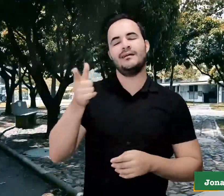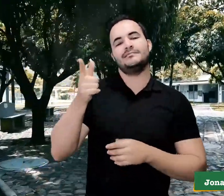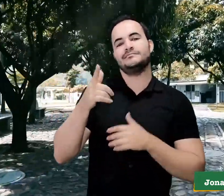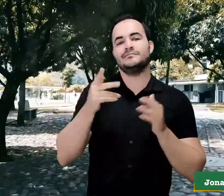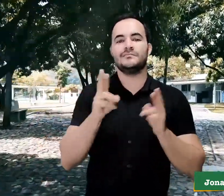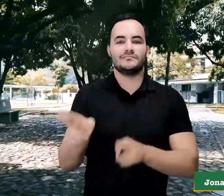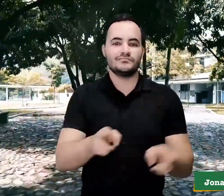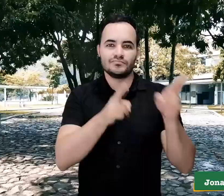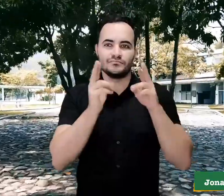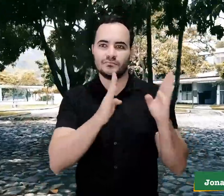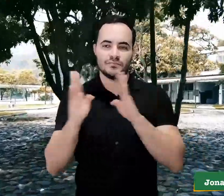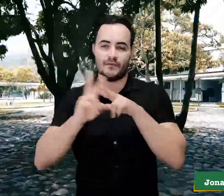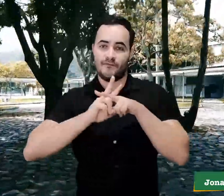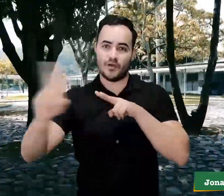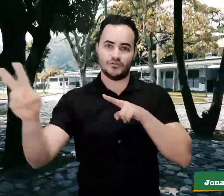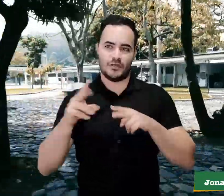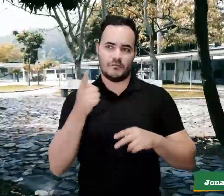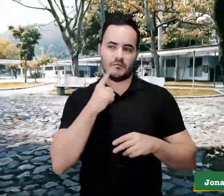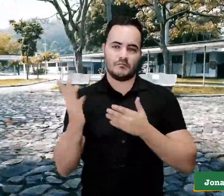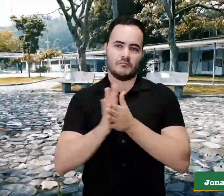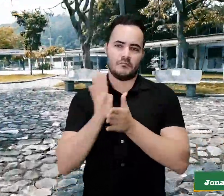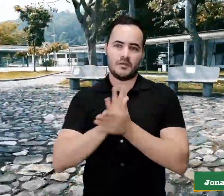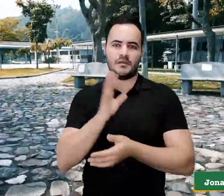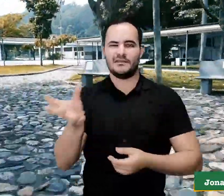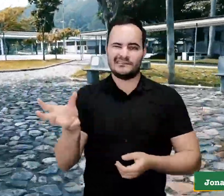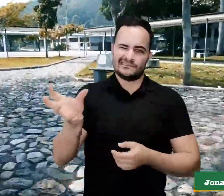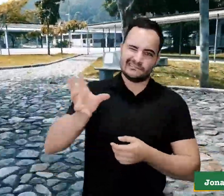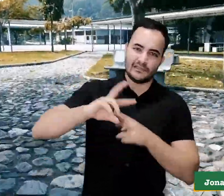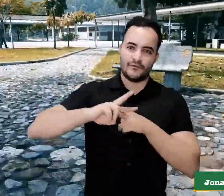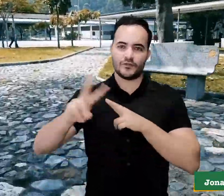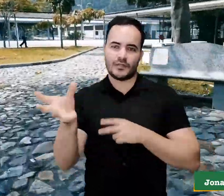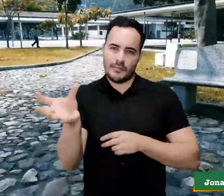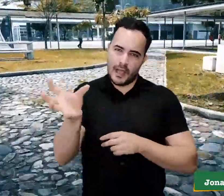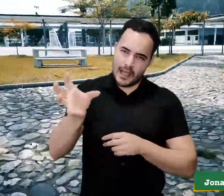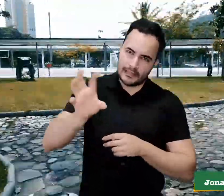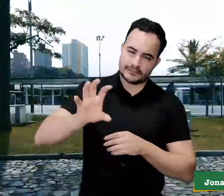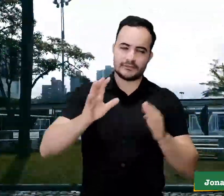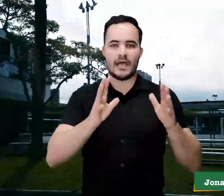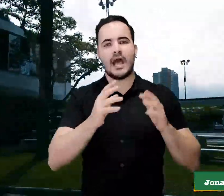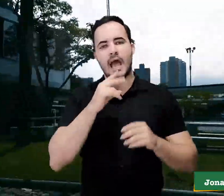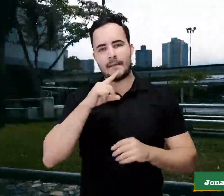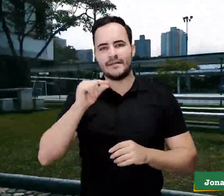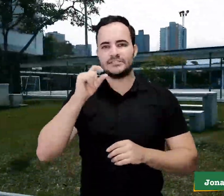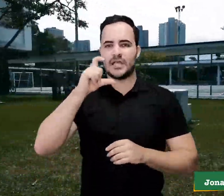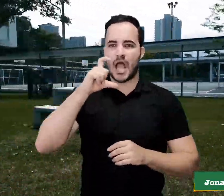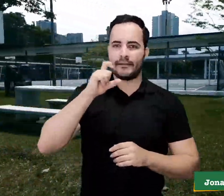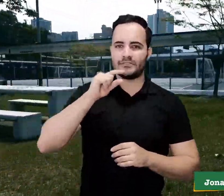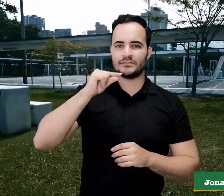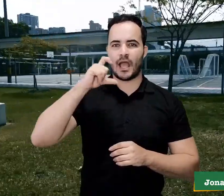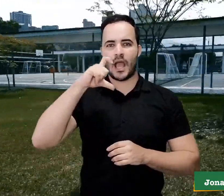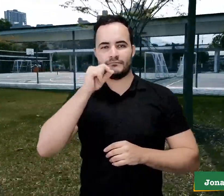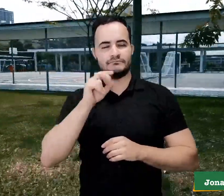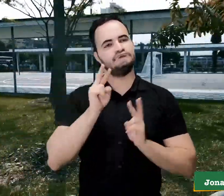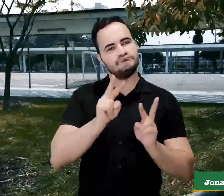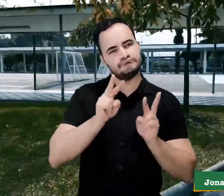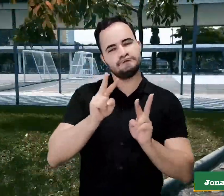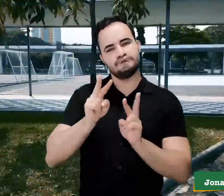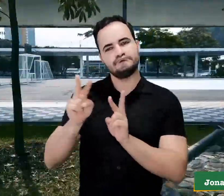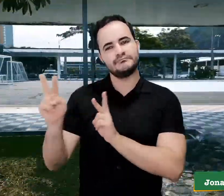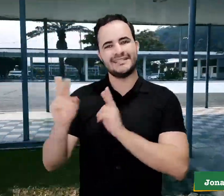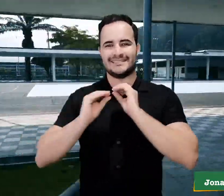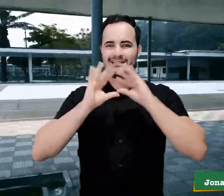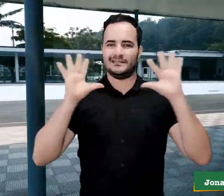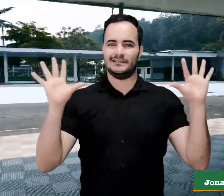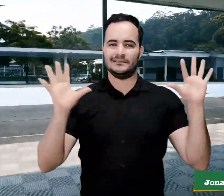lentamente, bajarle de hecho es hasta la velocidad y poder ver con más detalle el contenido. ¿Qué